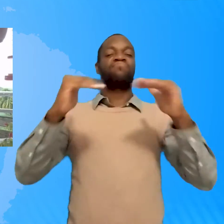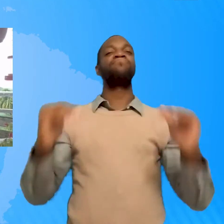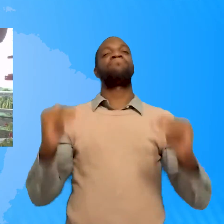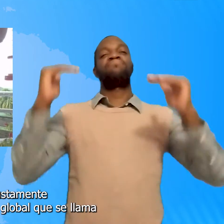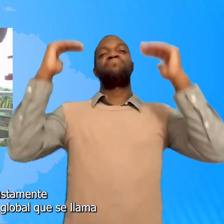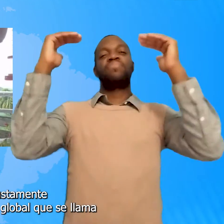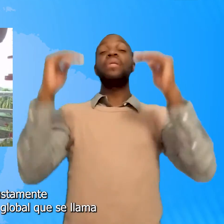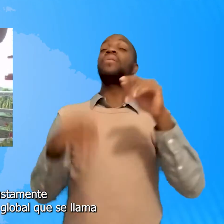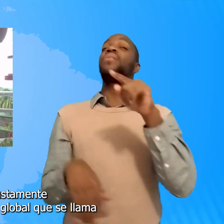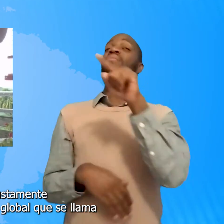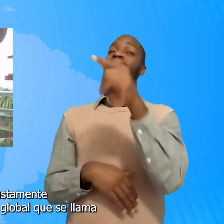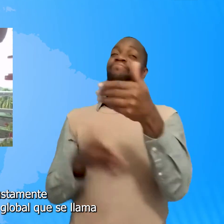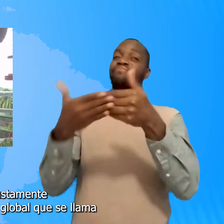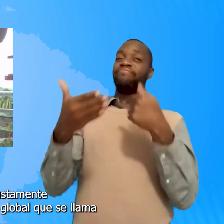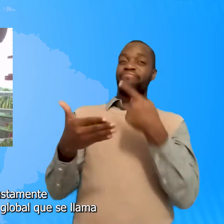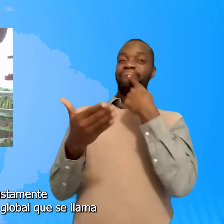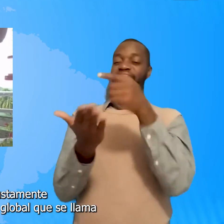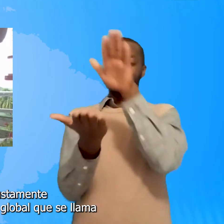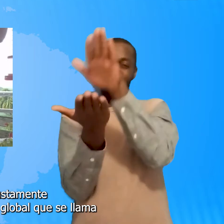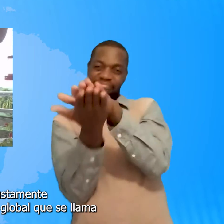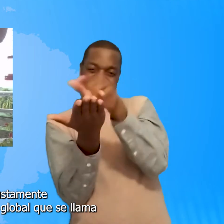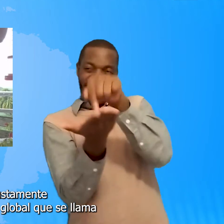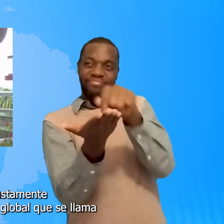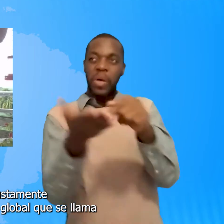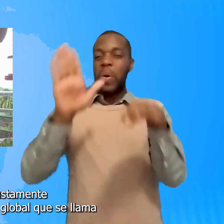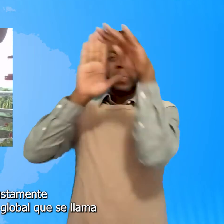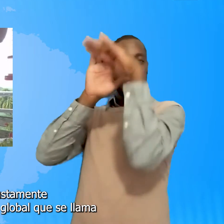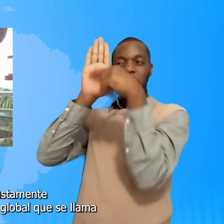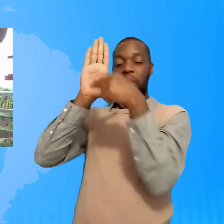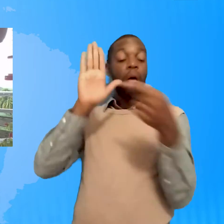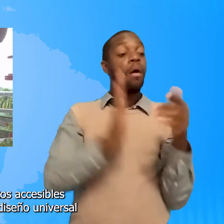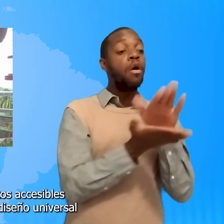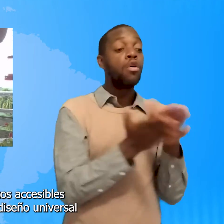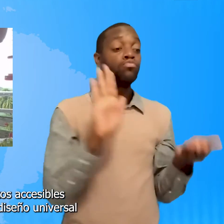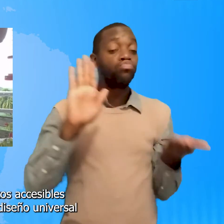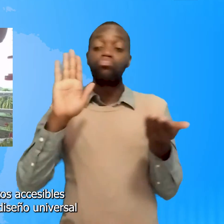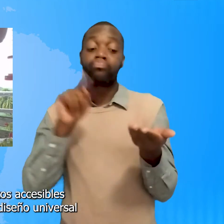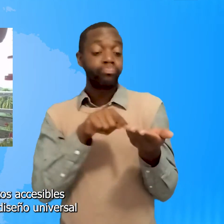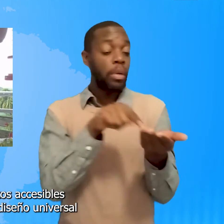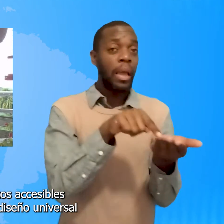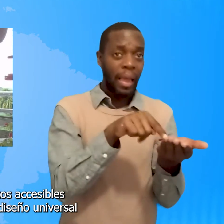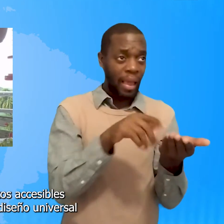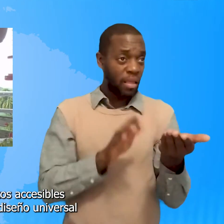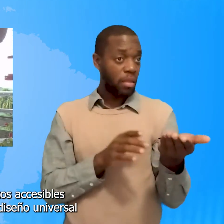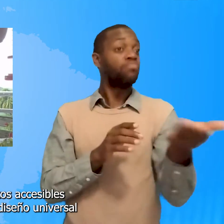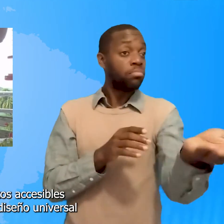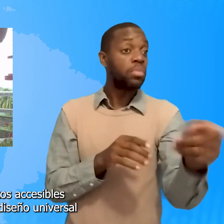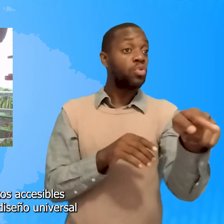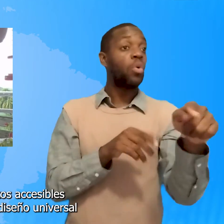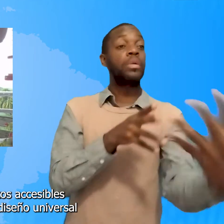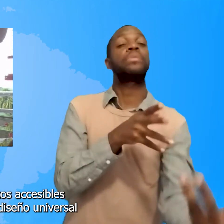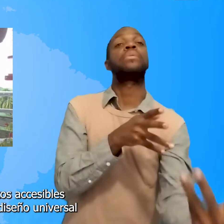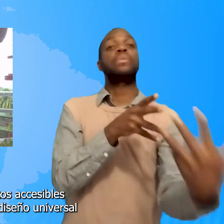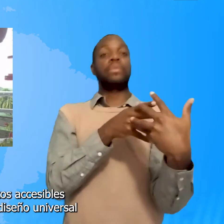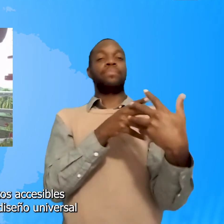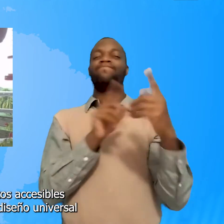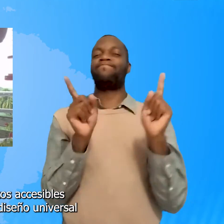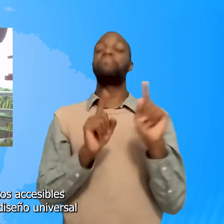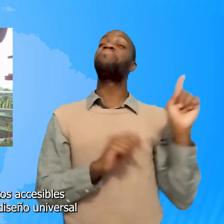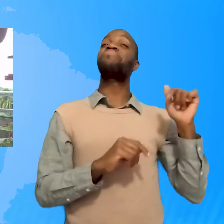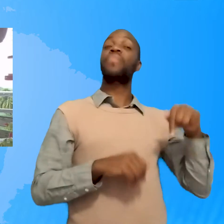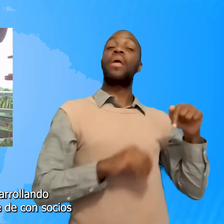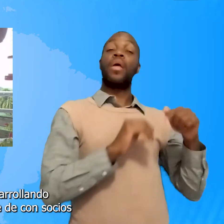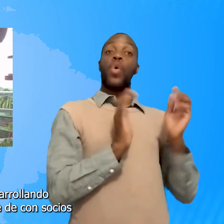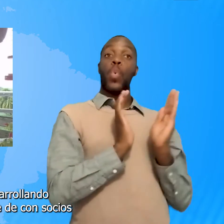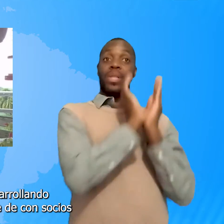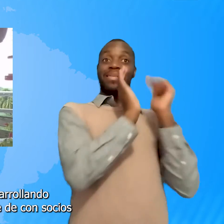currículum. UNICEF justamente tiene una iniciativa global que se llama Libros de Textos Accesibles en formato de diseño